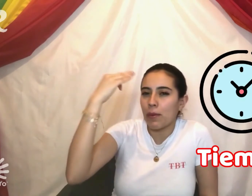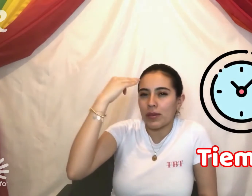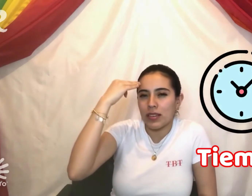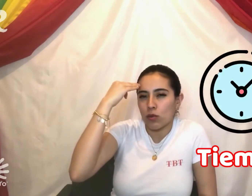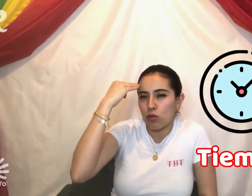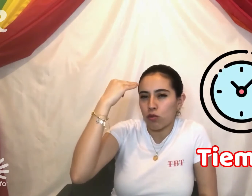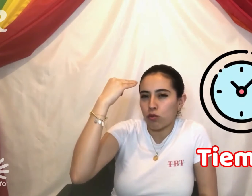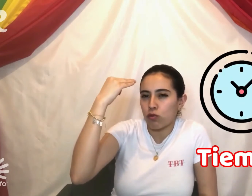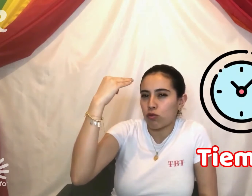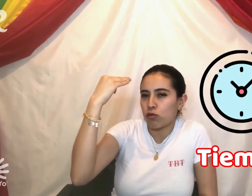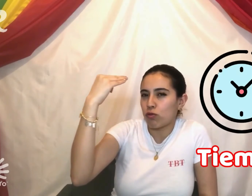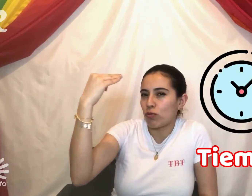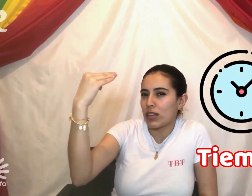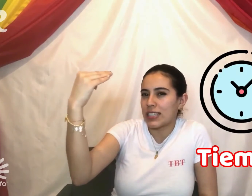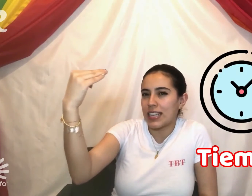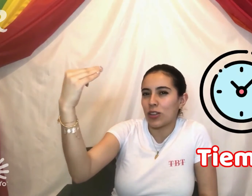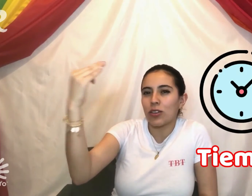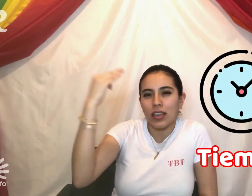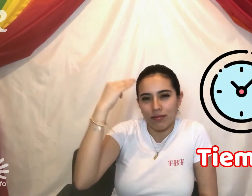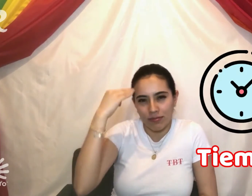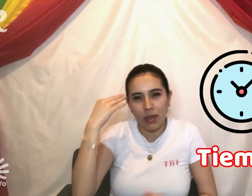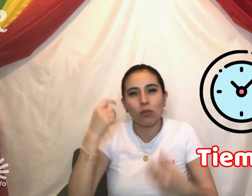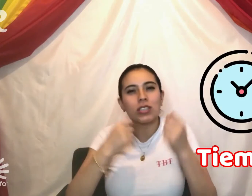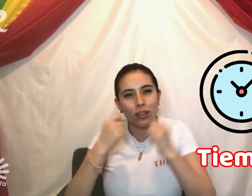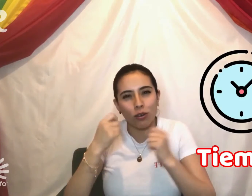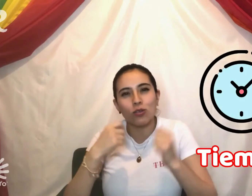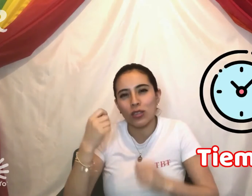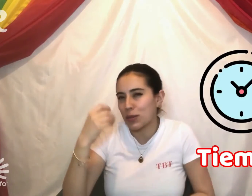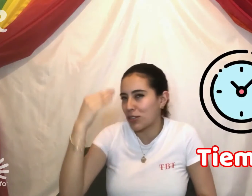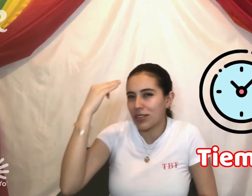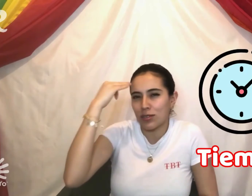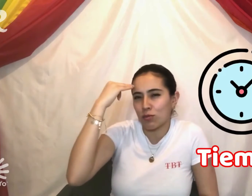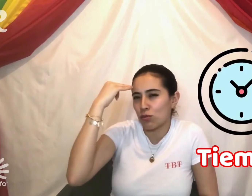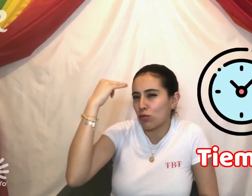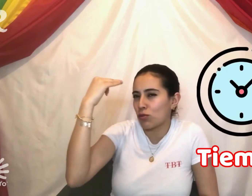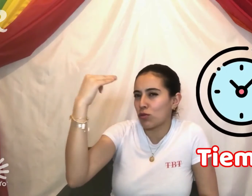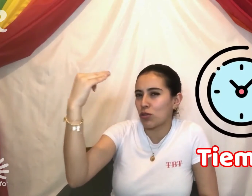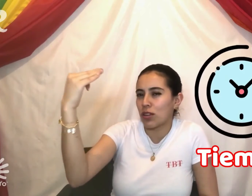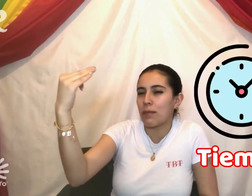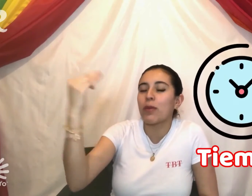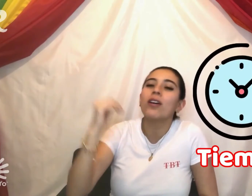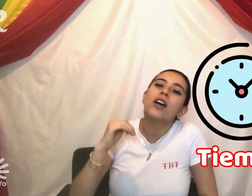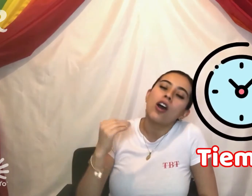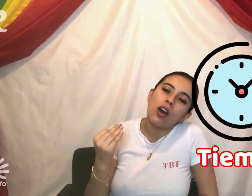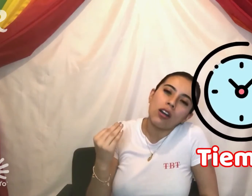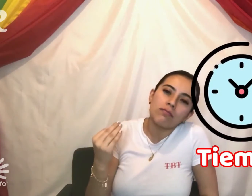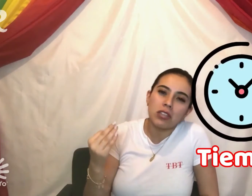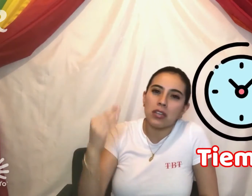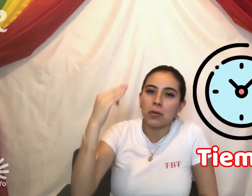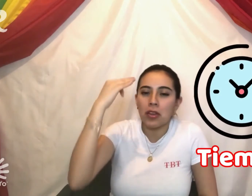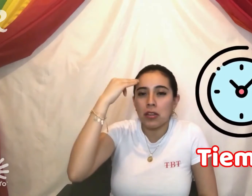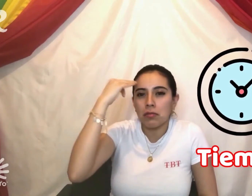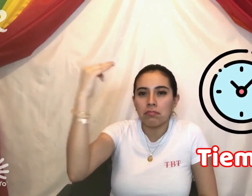es más lento y demostrando con su expresión que es mucho tiempo. O si es poquito,